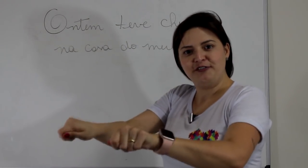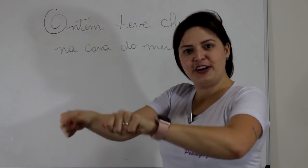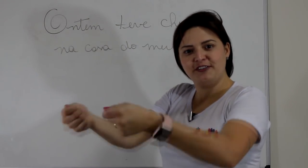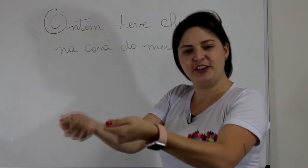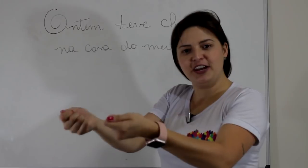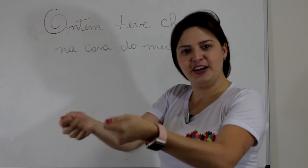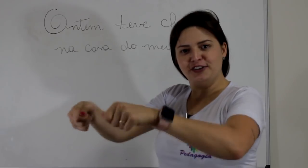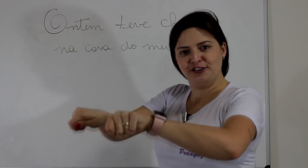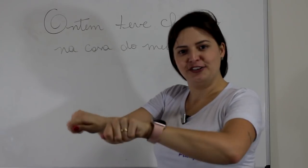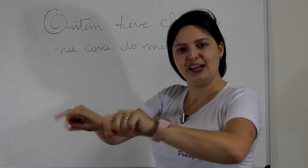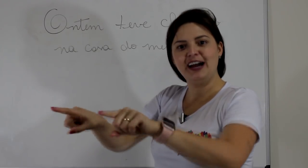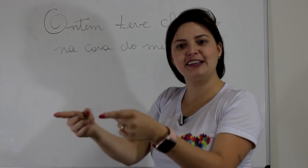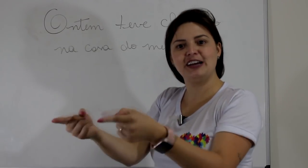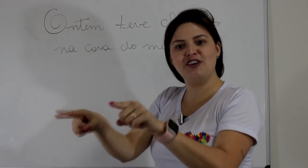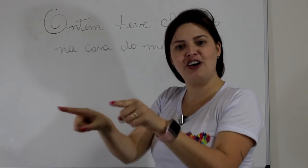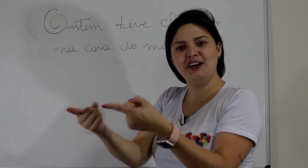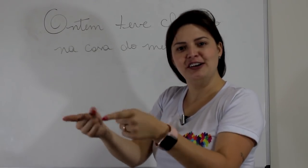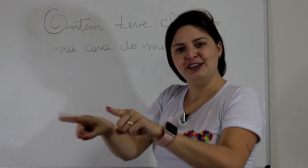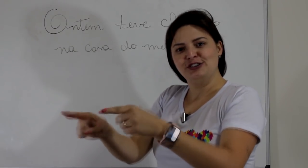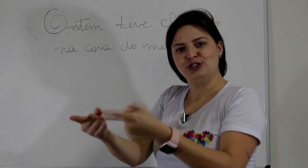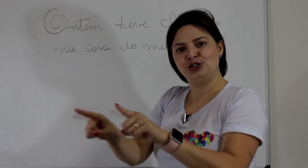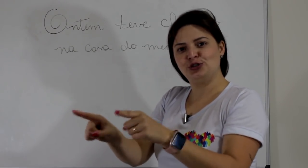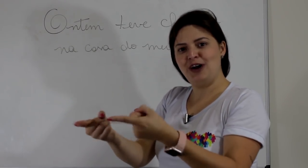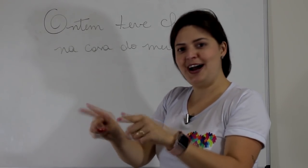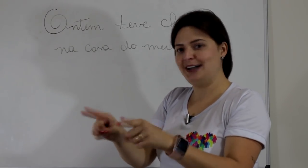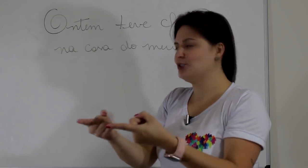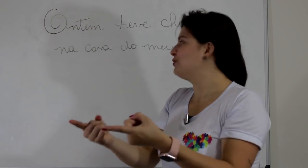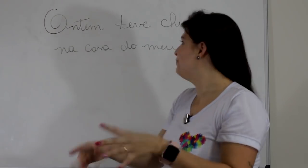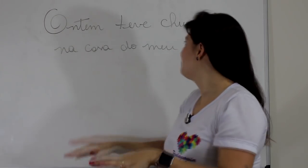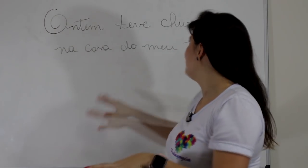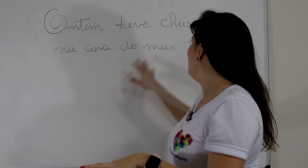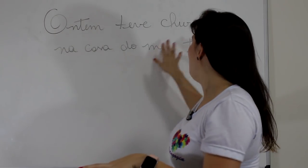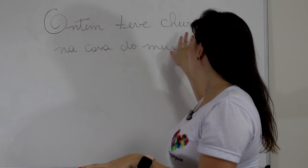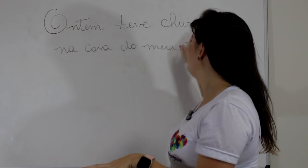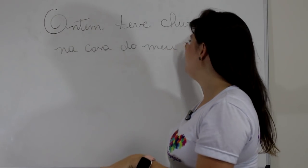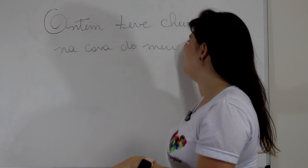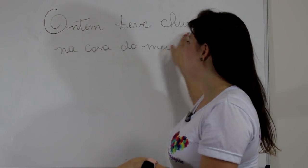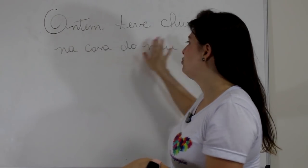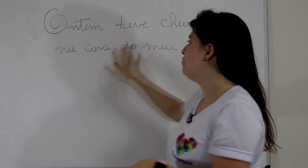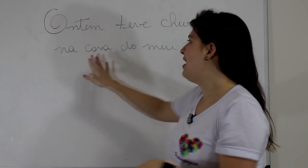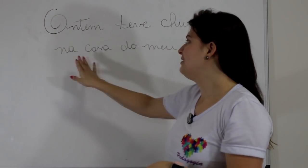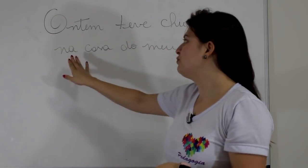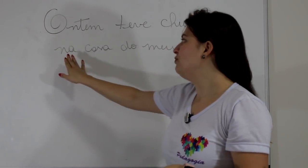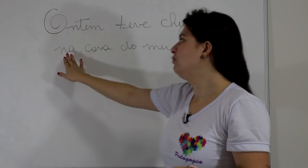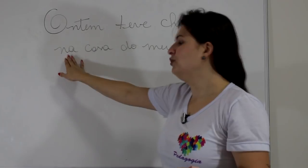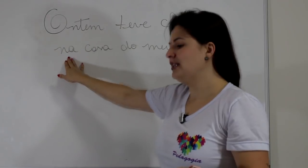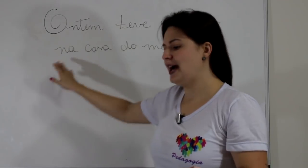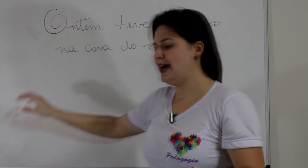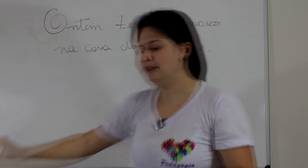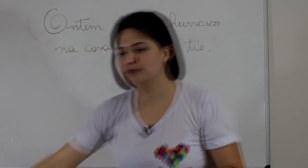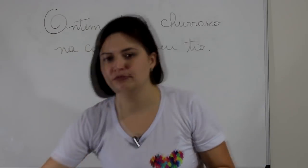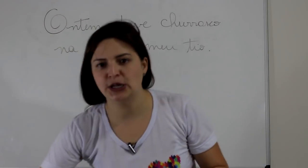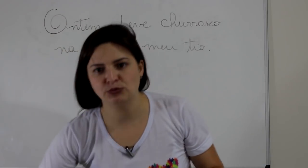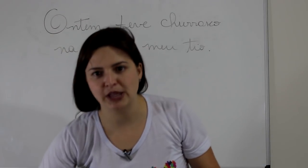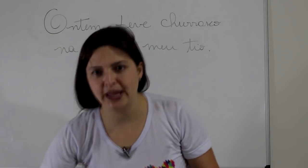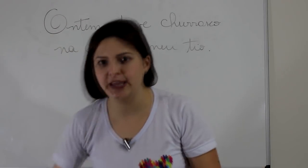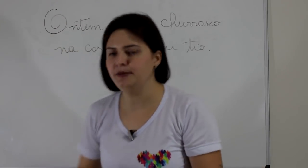fica virando, tá? Então, ó, churrasco. Ontem teve o churrasco. O na não tem